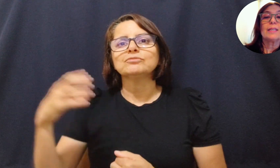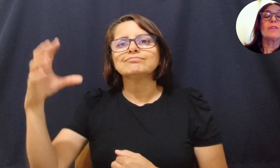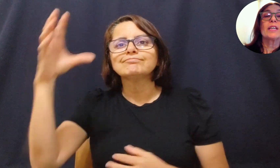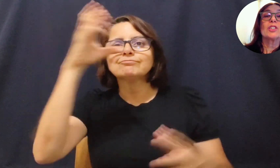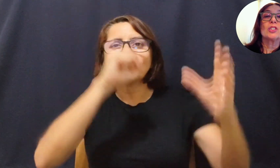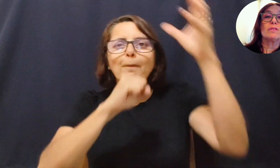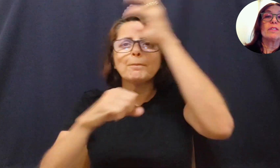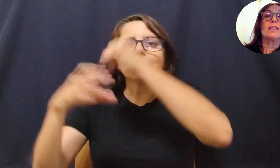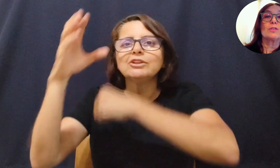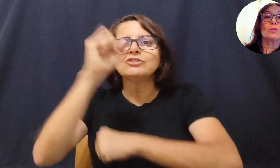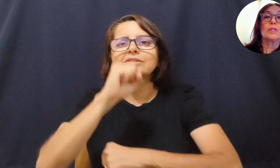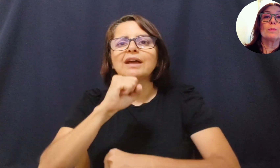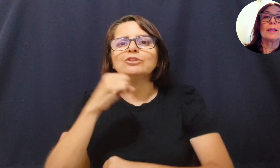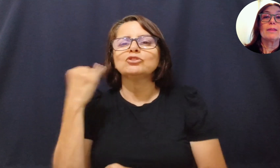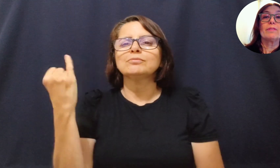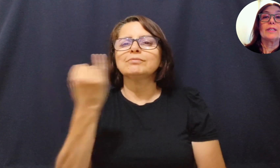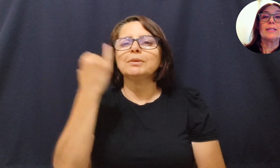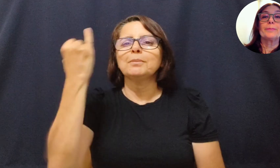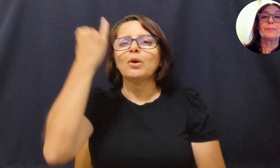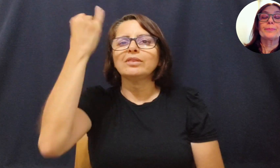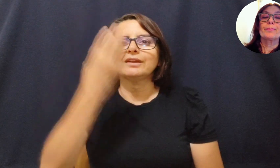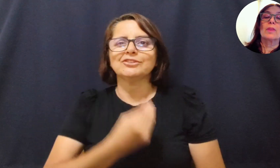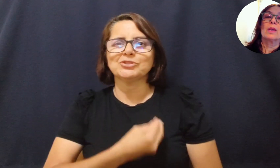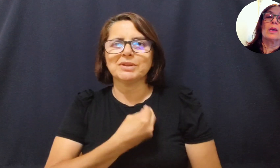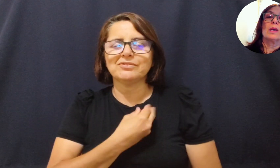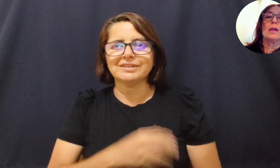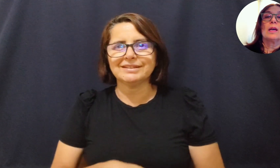mais significativas lições para a vida.